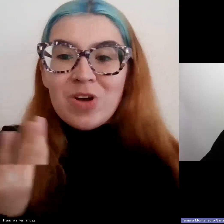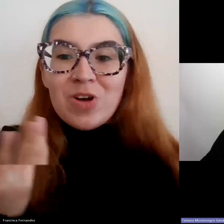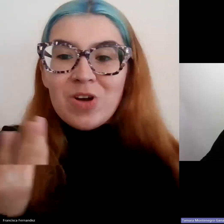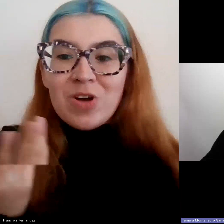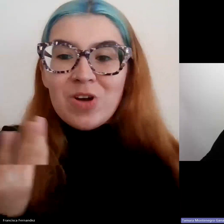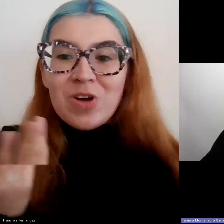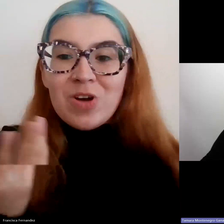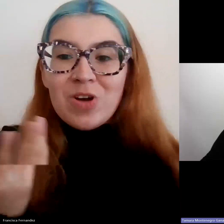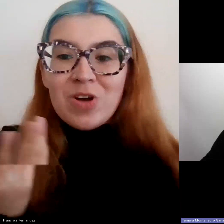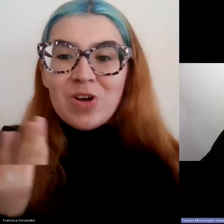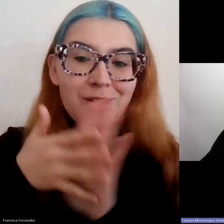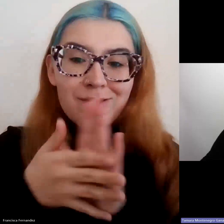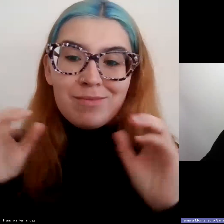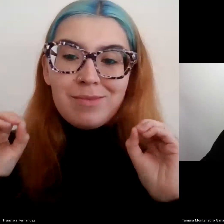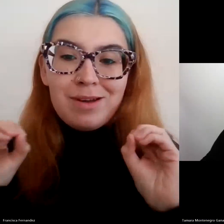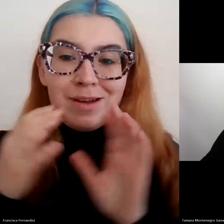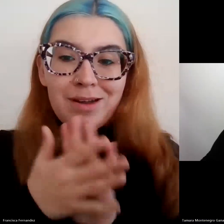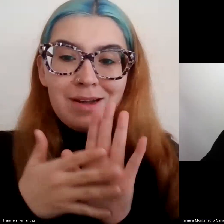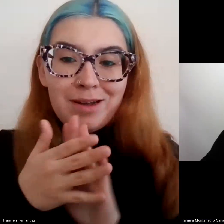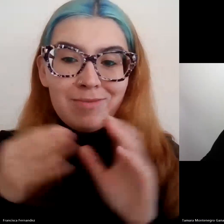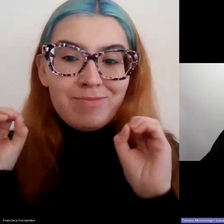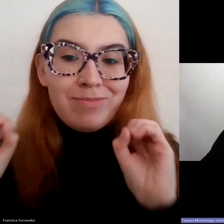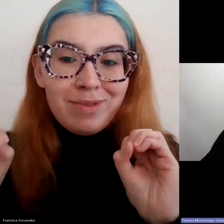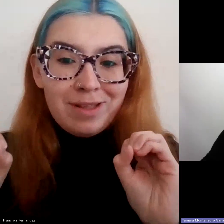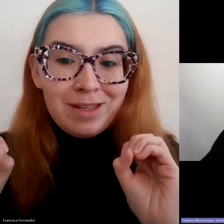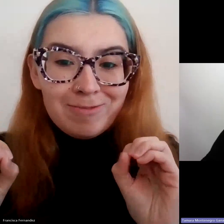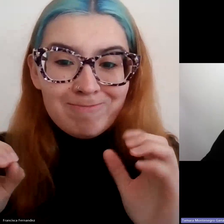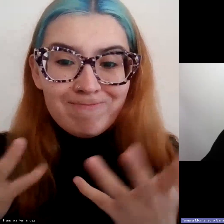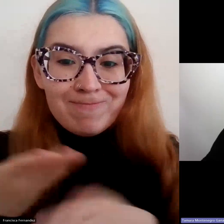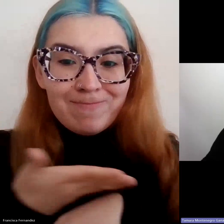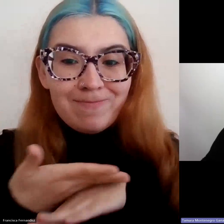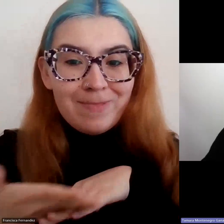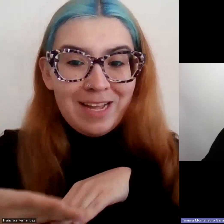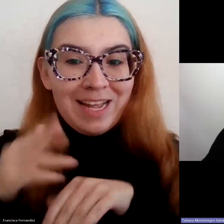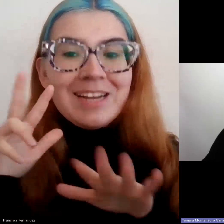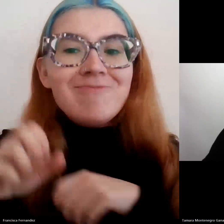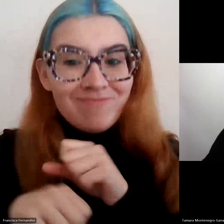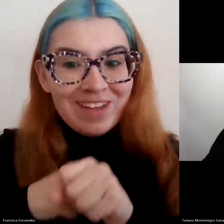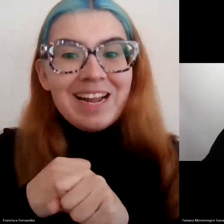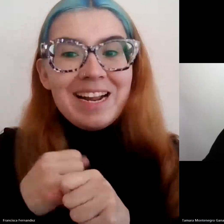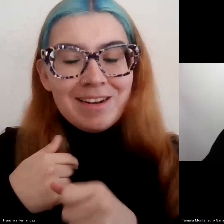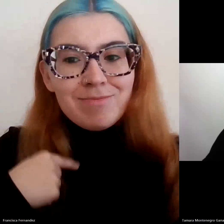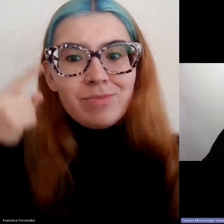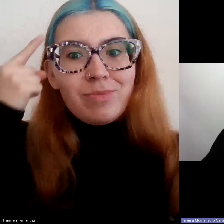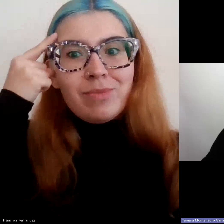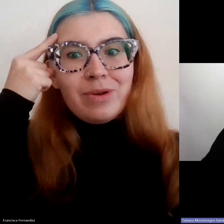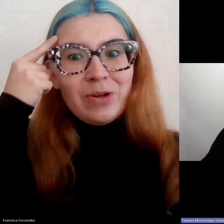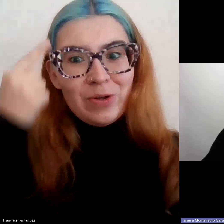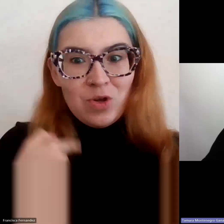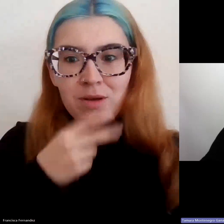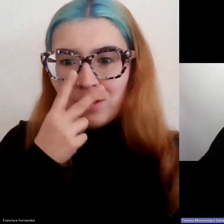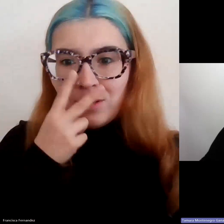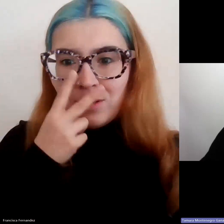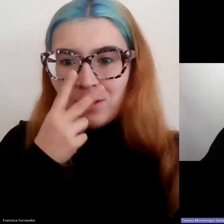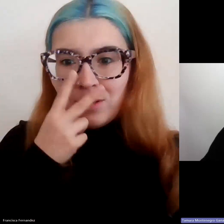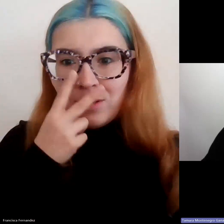Y él tenía un problema porque no sabía nada de lengua de señas. Estaba muy atrasado, ya tenía 8 años, entonces